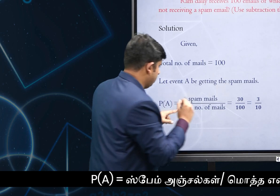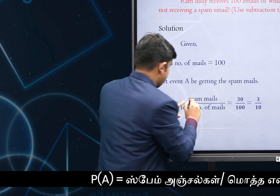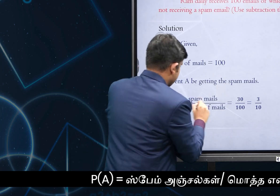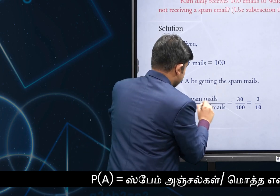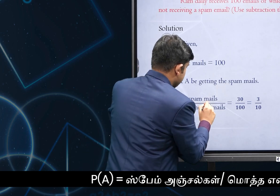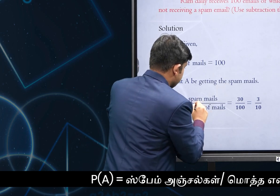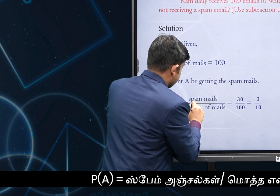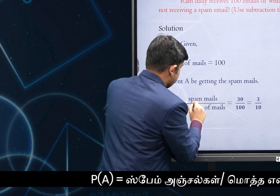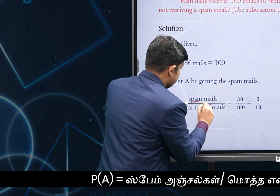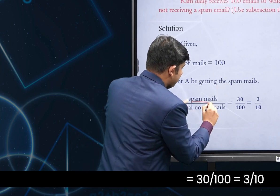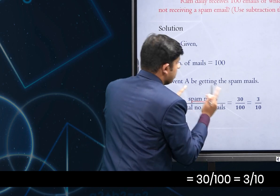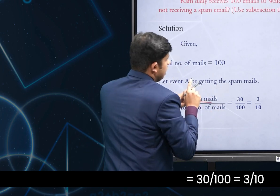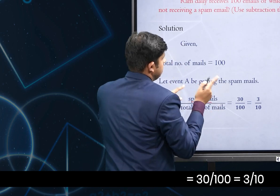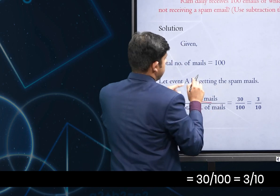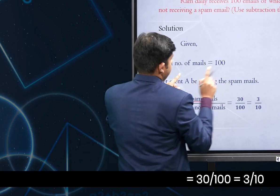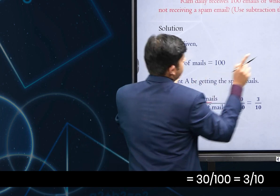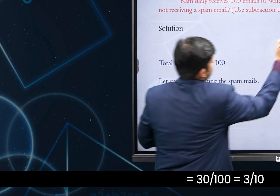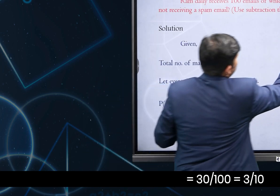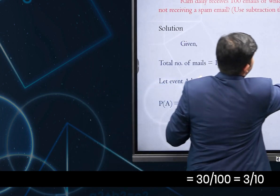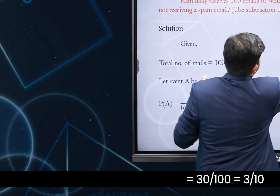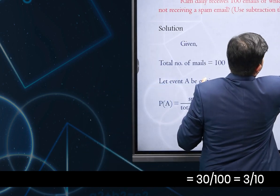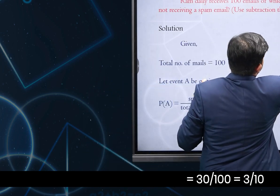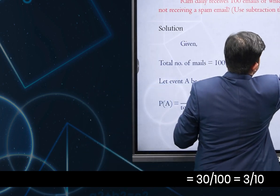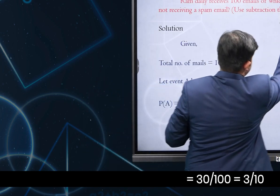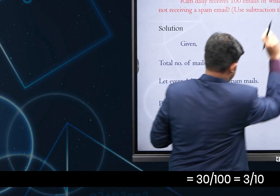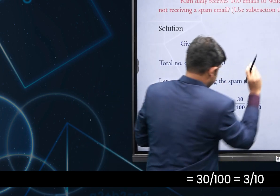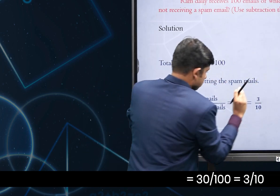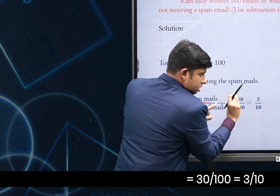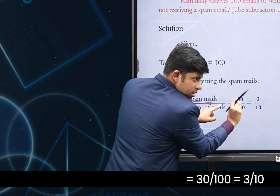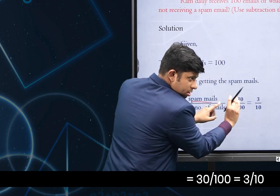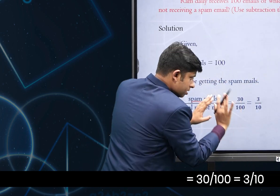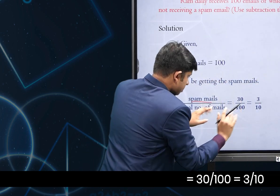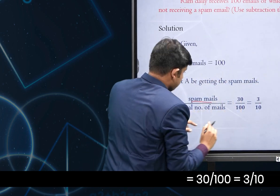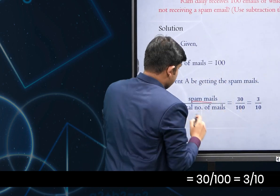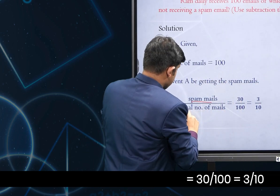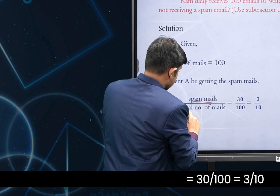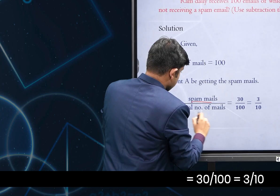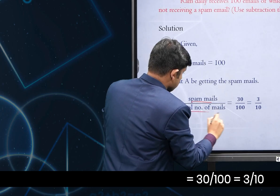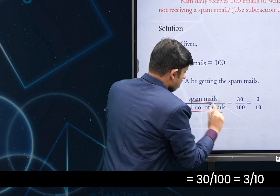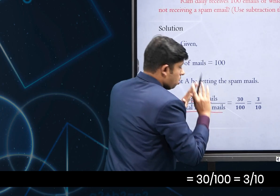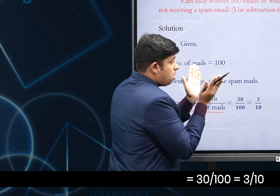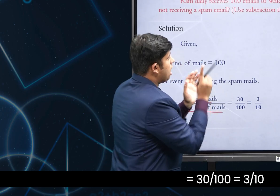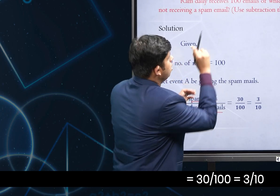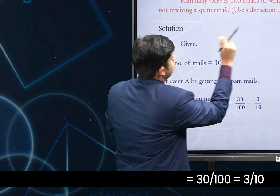அஞ்சல்கள் ஈடு 30 கீழ்க்கோடு 100 ஈடு 3 கீழ்க்கோடு